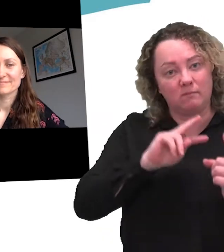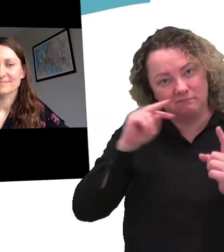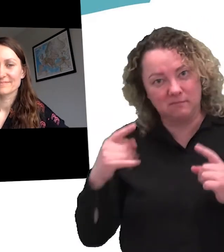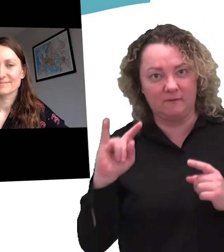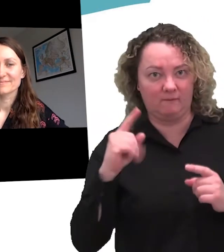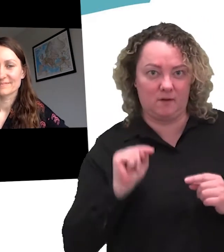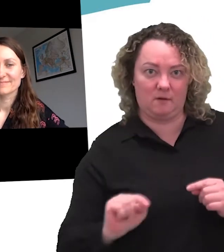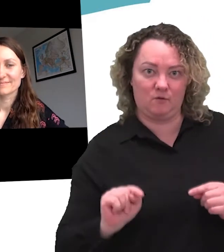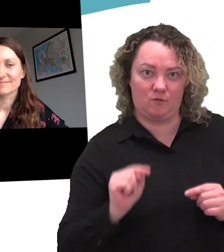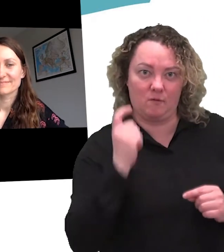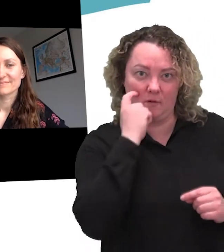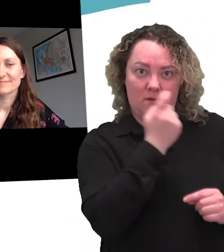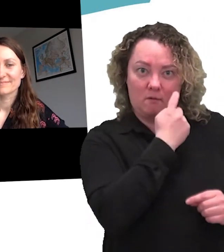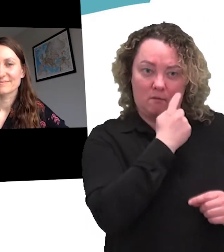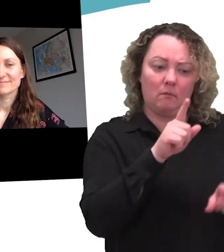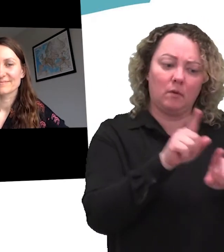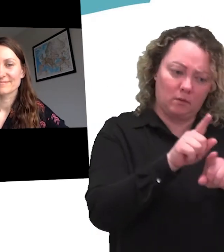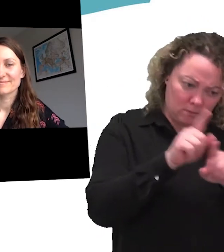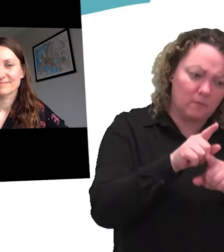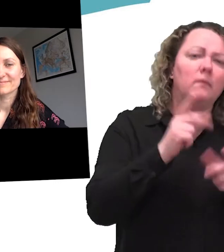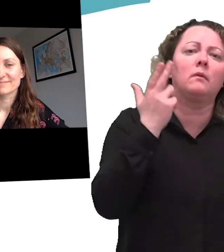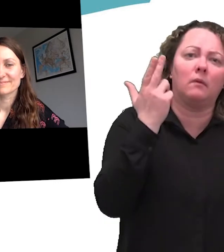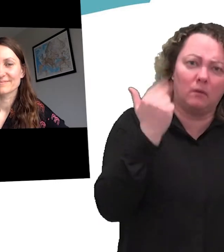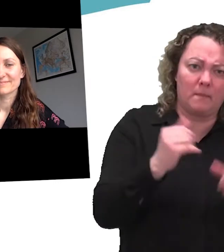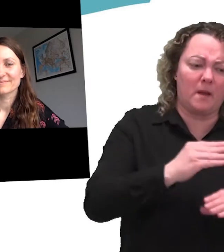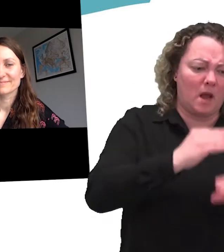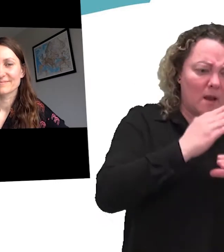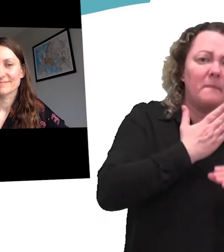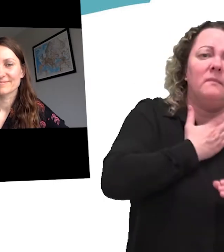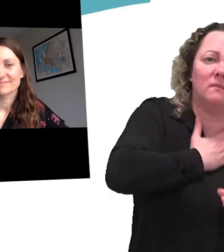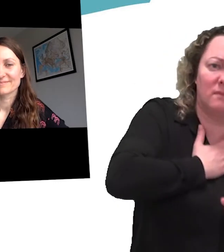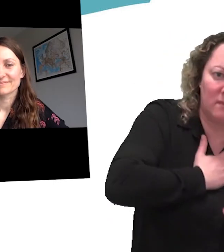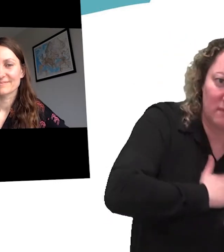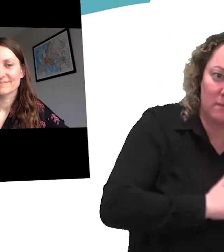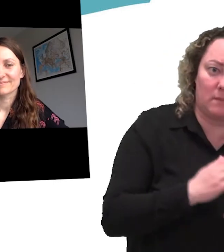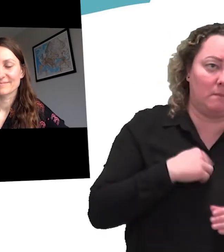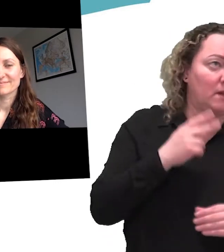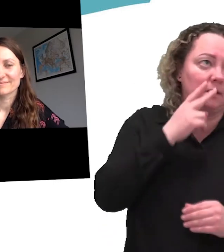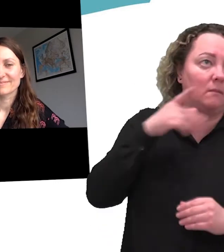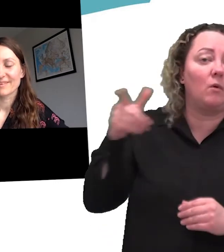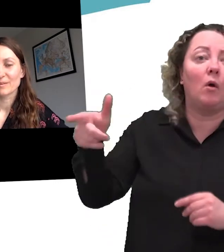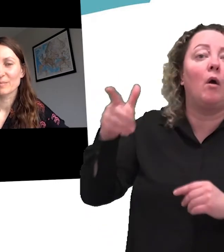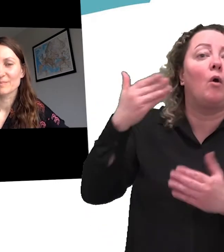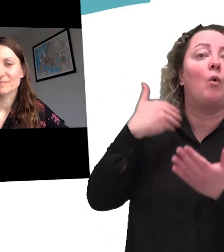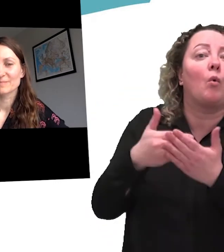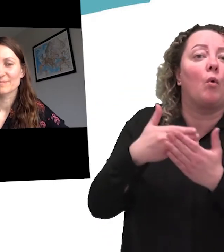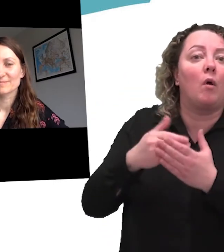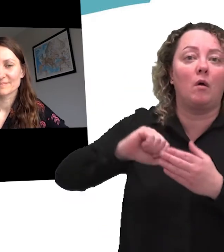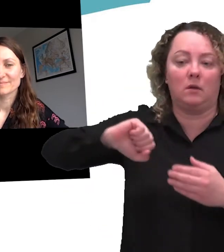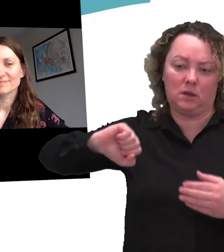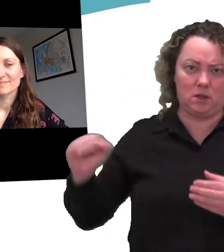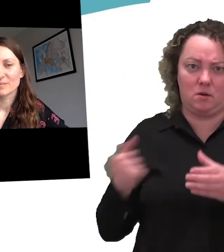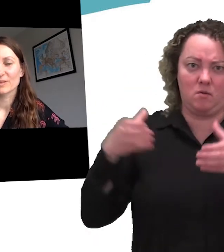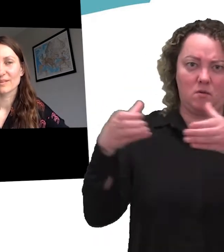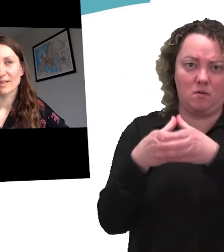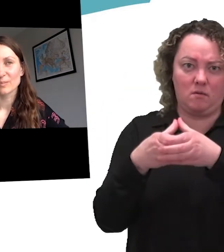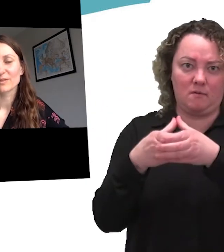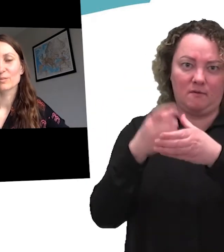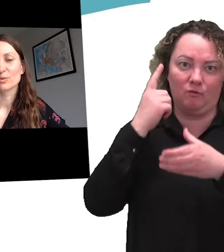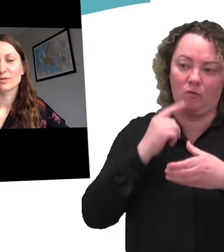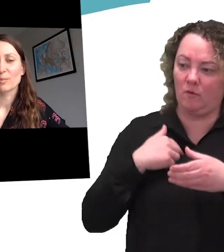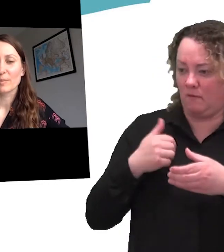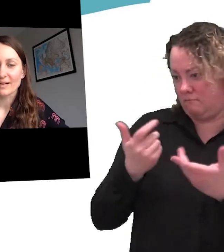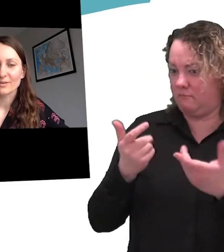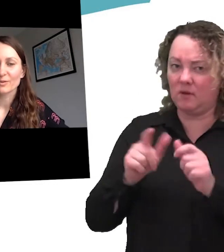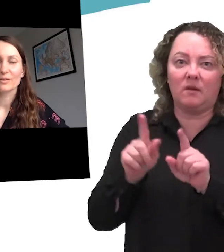ir nelabai patinka, bet jis apie tai net nemasto, nes jam svarbiausia būti tokiam pačiam. Kaip ir... Pritapti